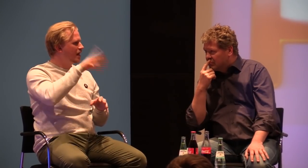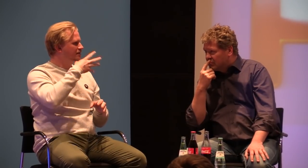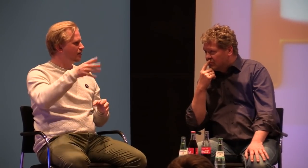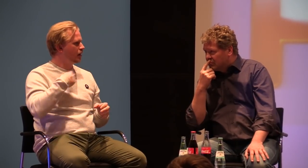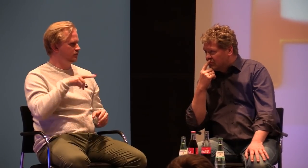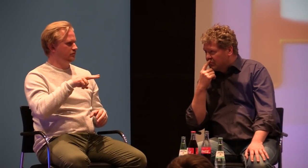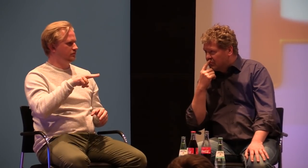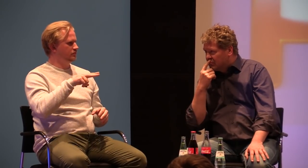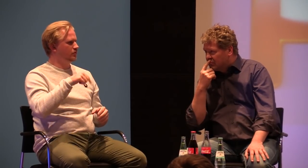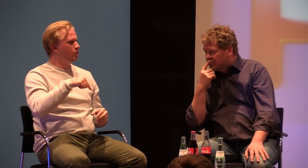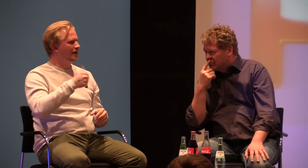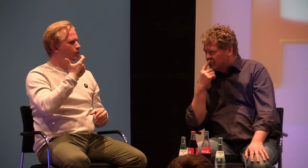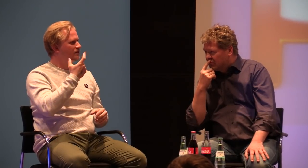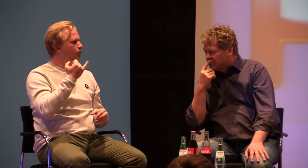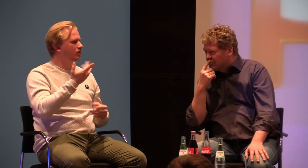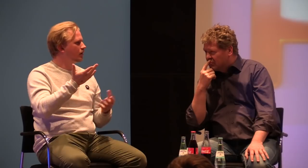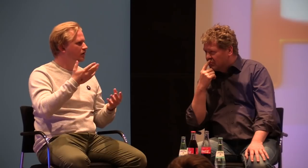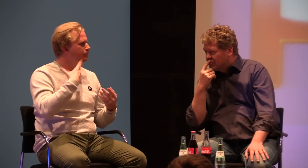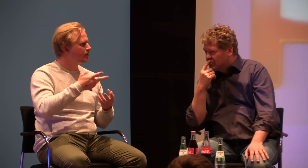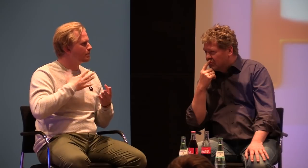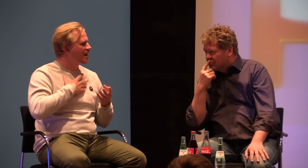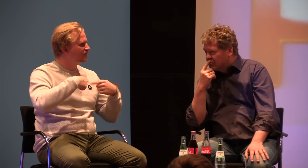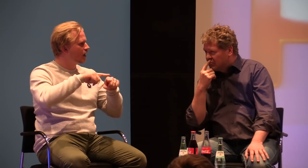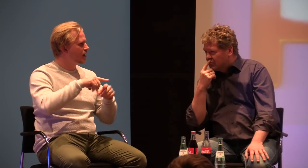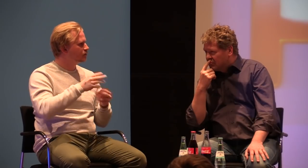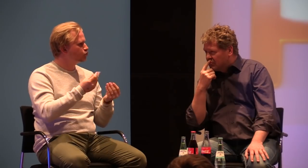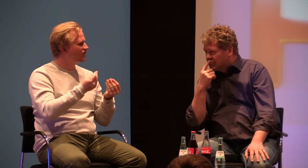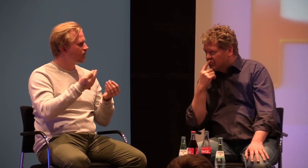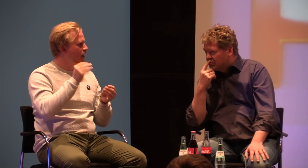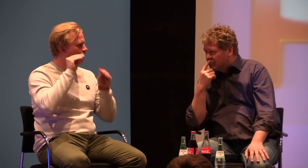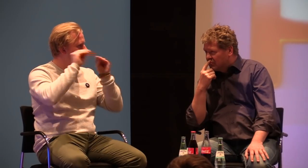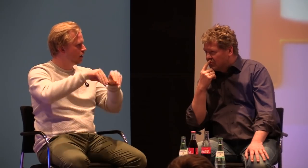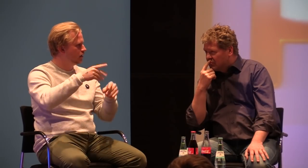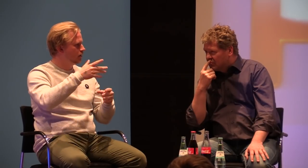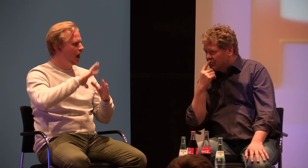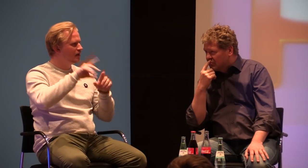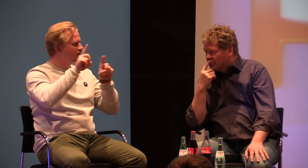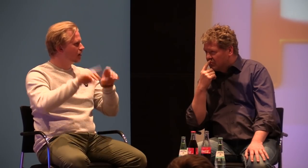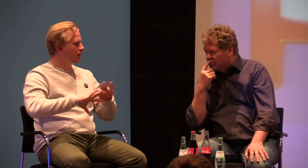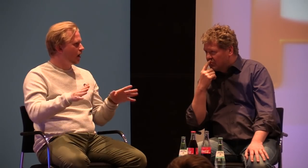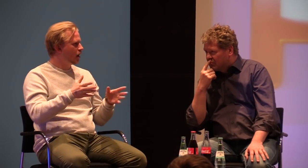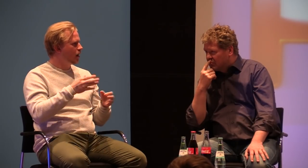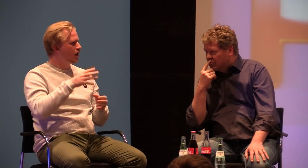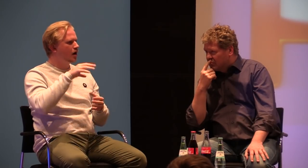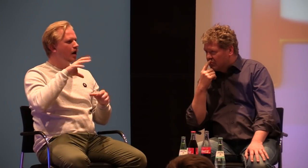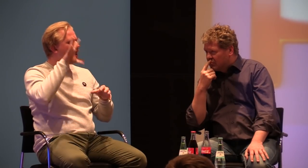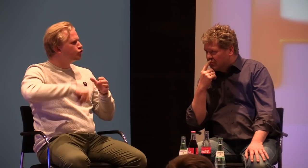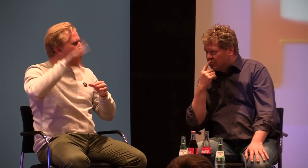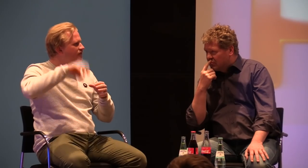total veraltet sind. Dass so eine Mitgliederverwaltung zum Beispiel nicht auf dem Stand des